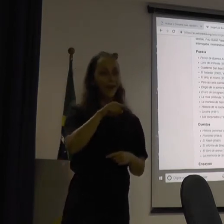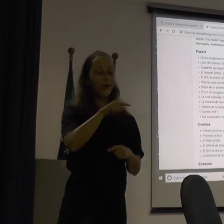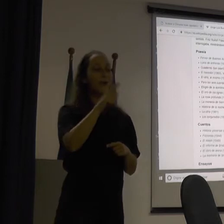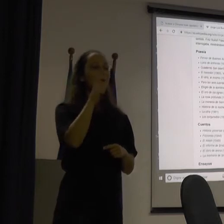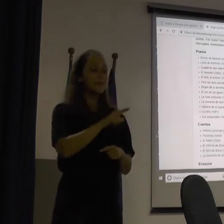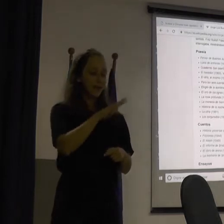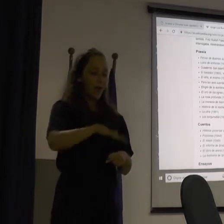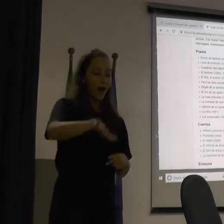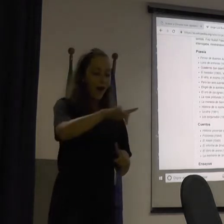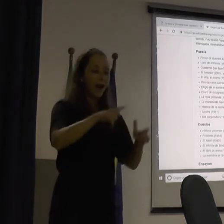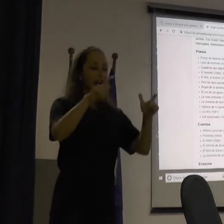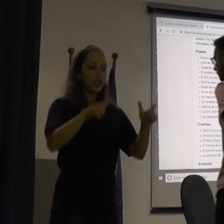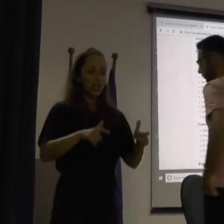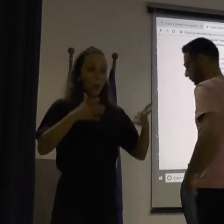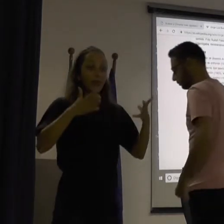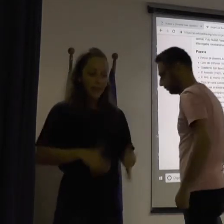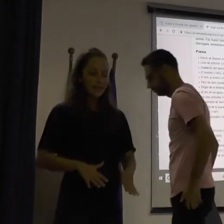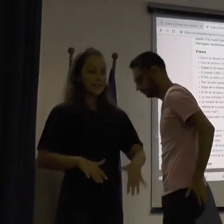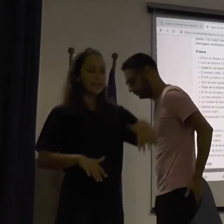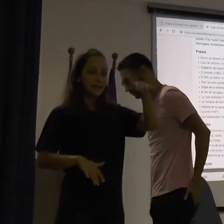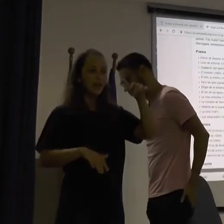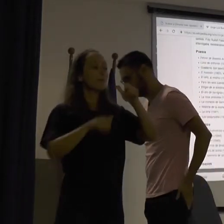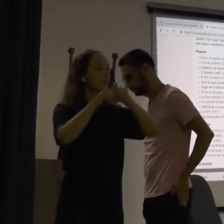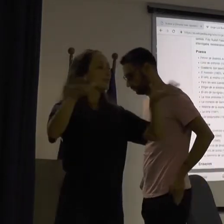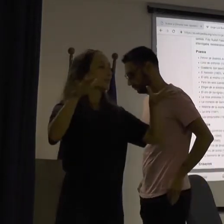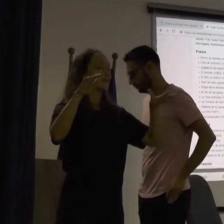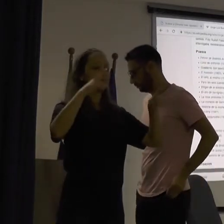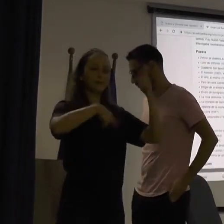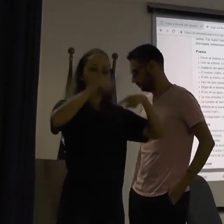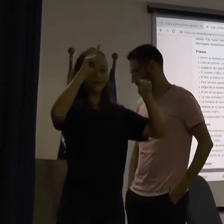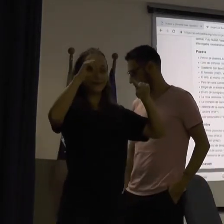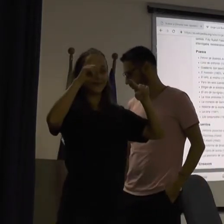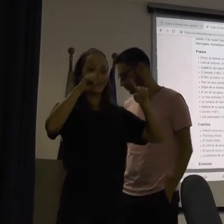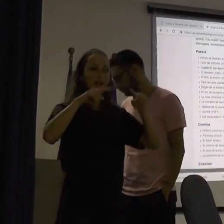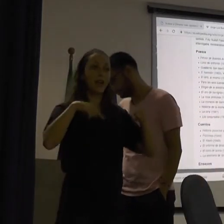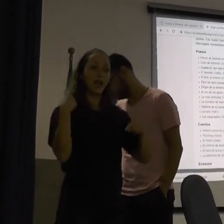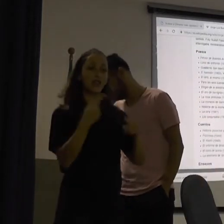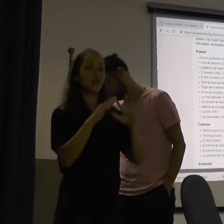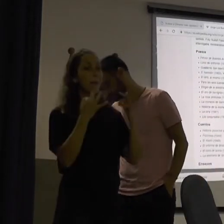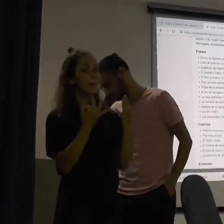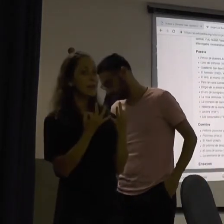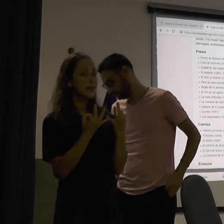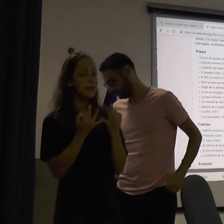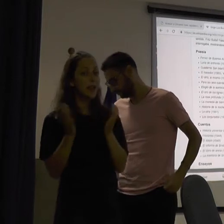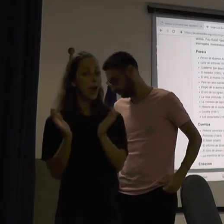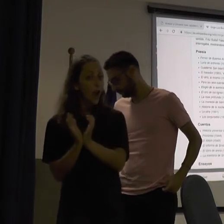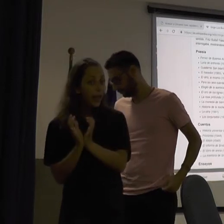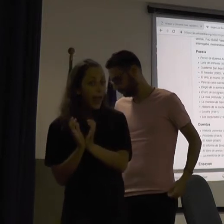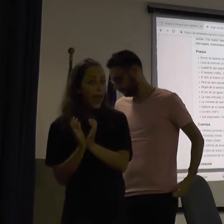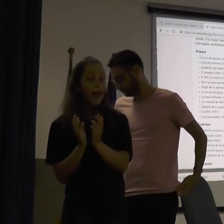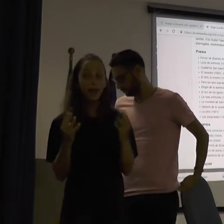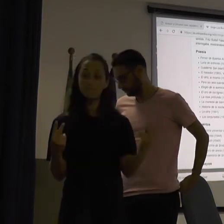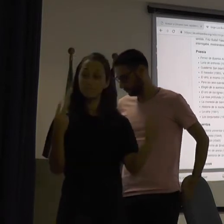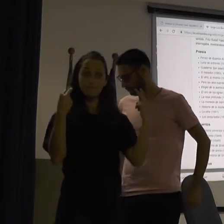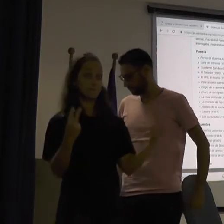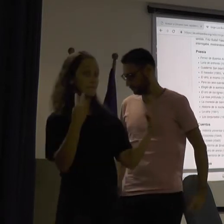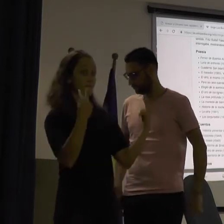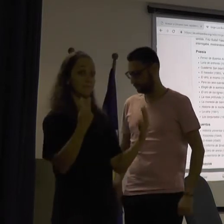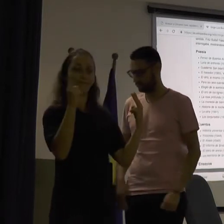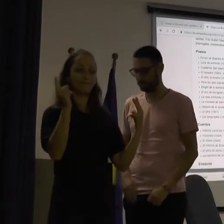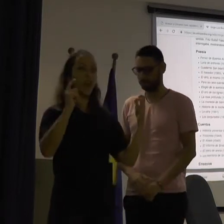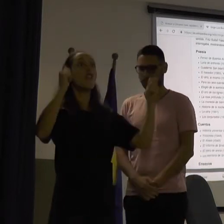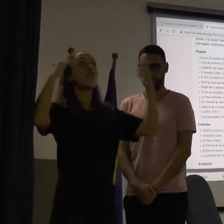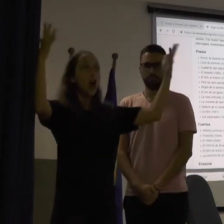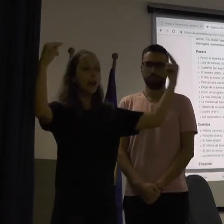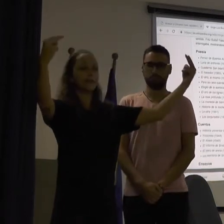não faz muito sucesso na família, não faz muito sucesso entre os colegas, né? Em geral, o reconhecimento tende a vir de